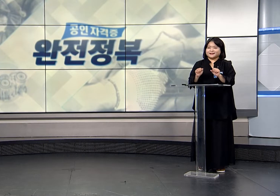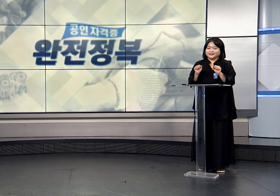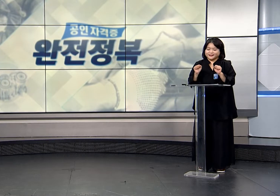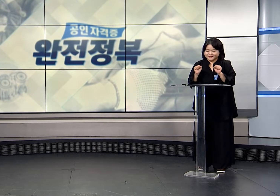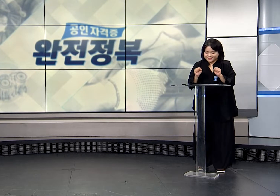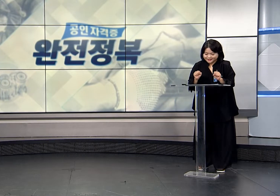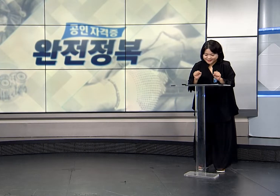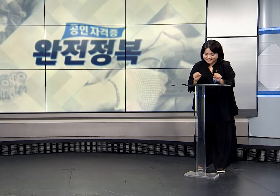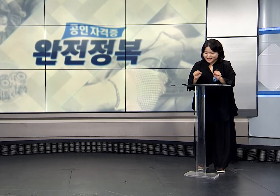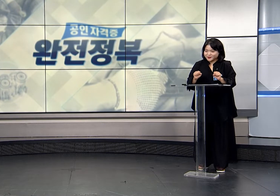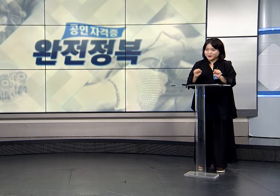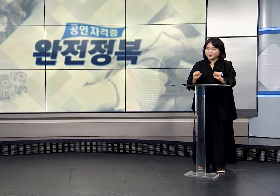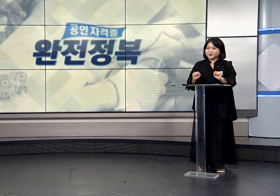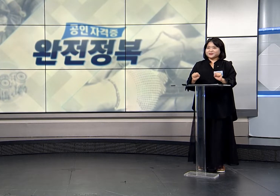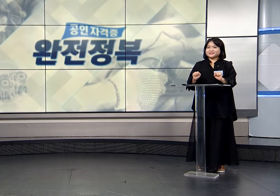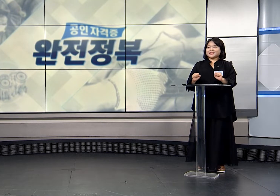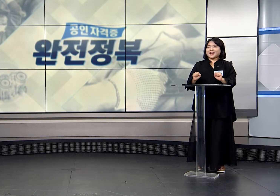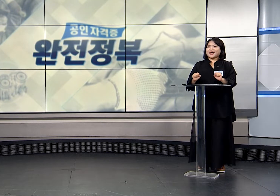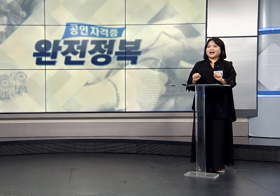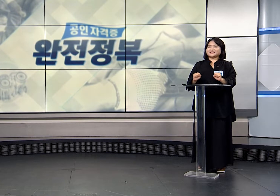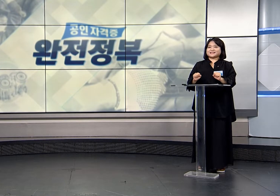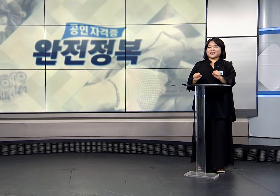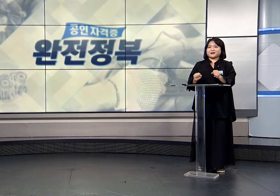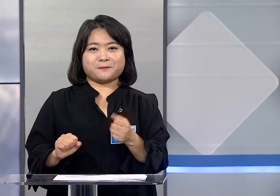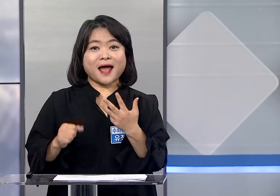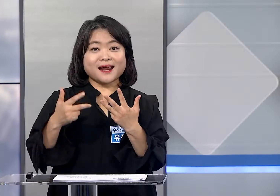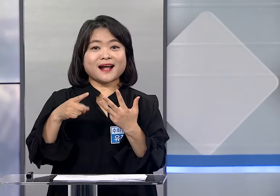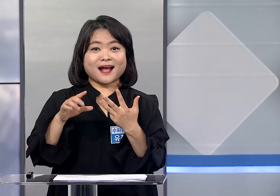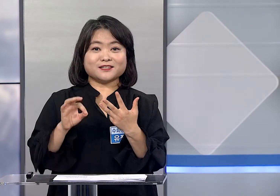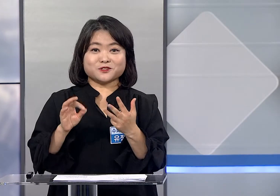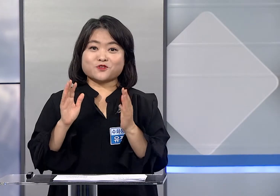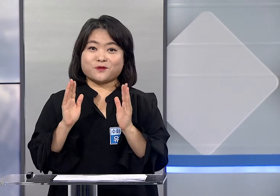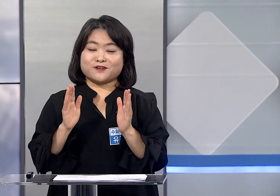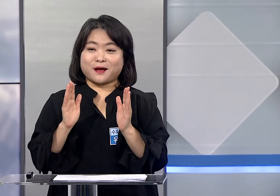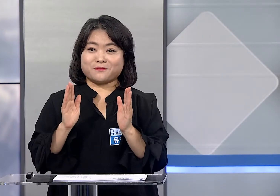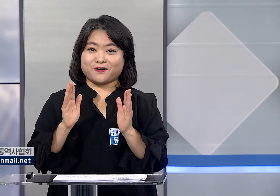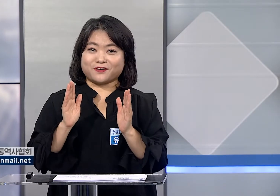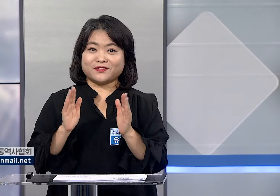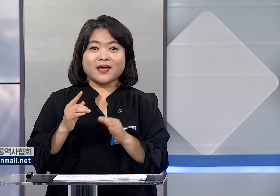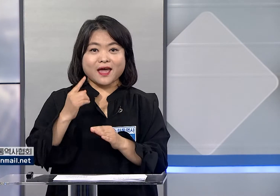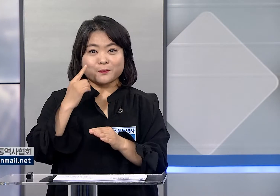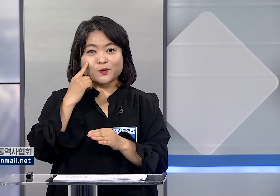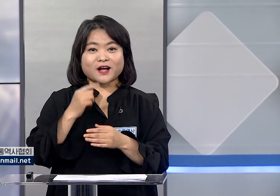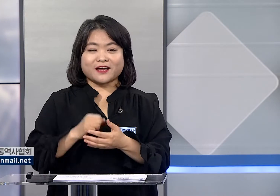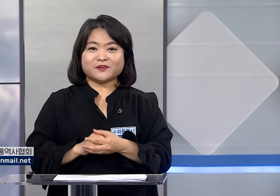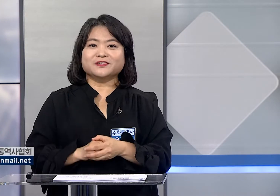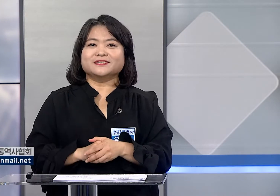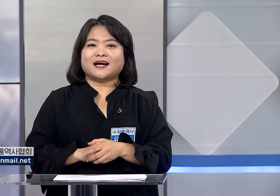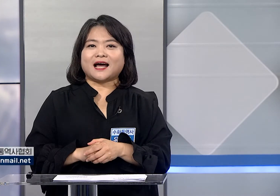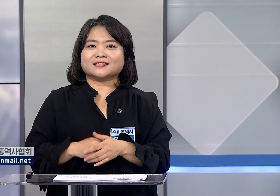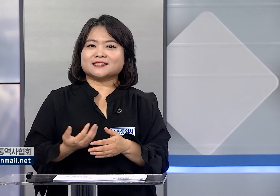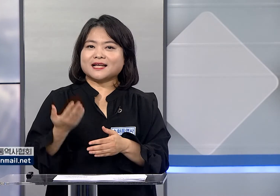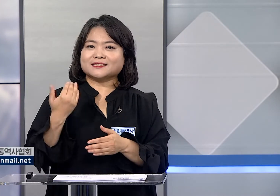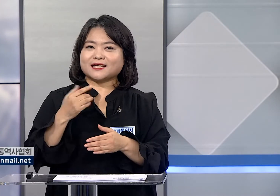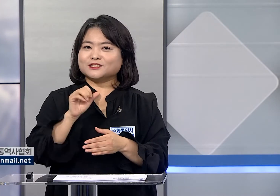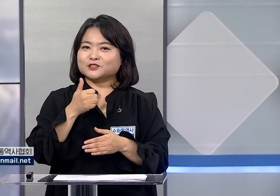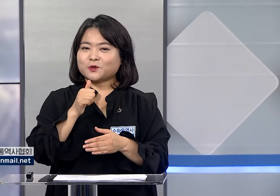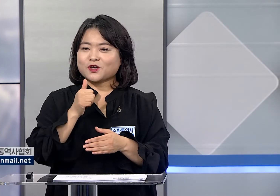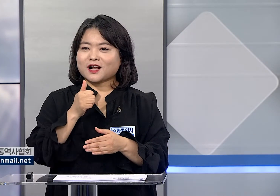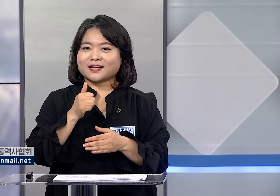안녕하세요. 자, 이제 8강 수업을 한번 해볼까요? 아, 지난 시기에는 통역학